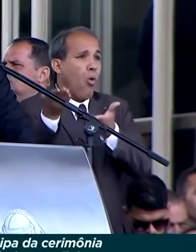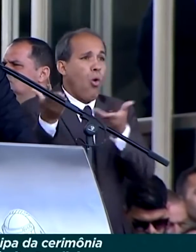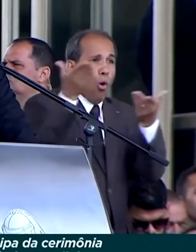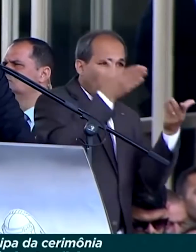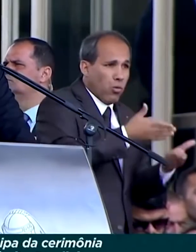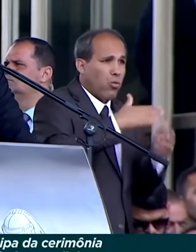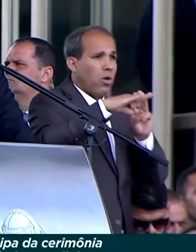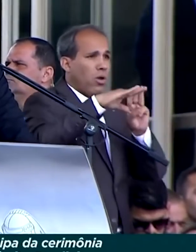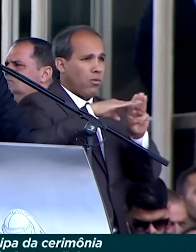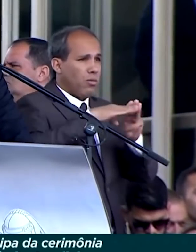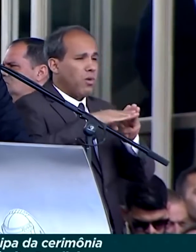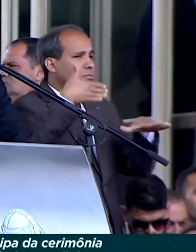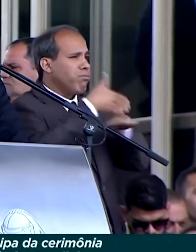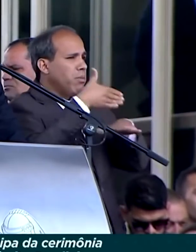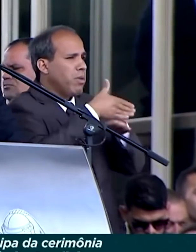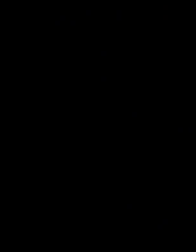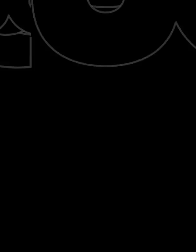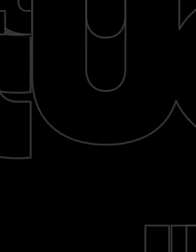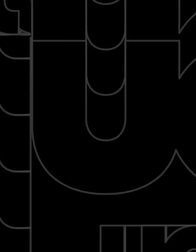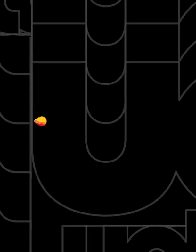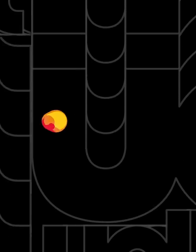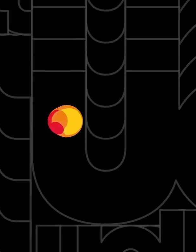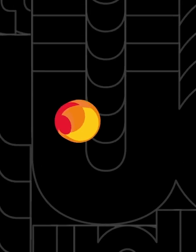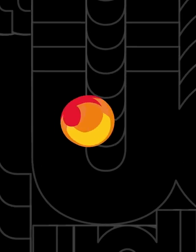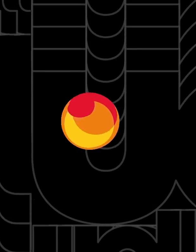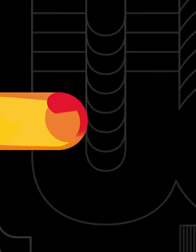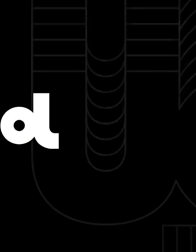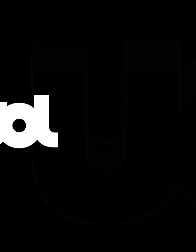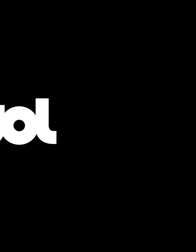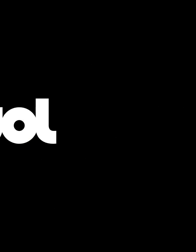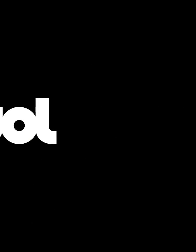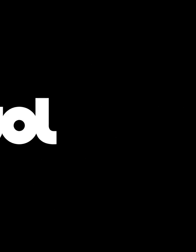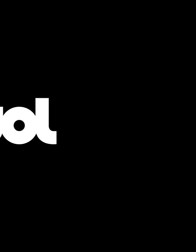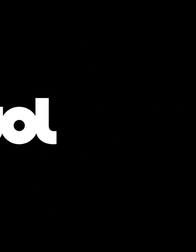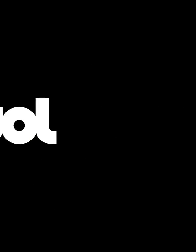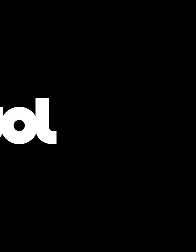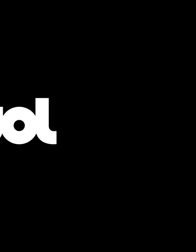participar de todo o processo eleitoral. Qual?